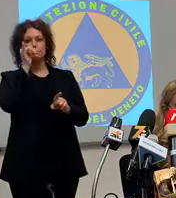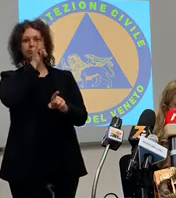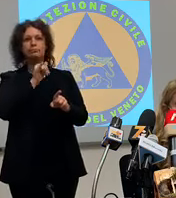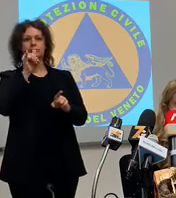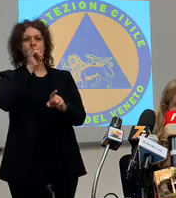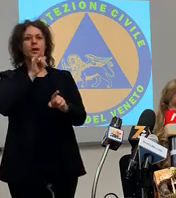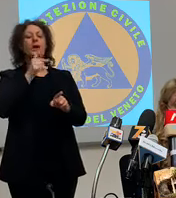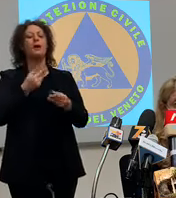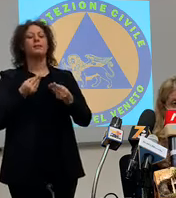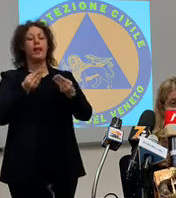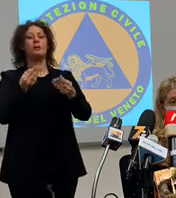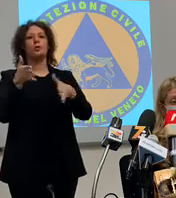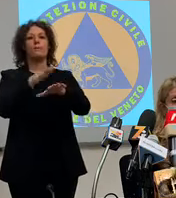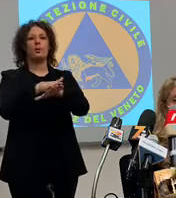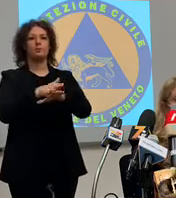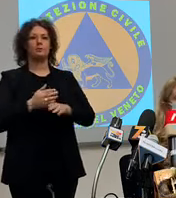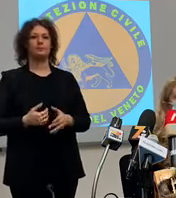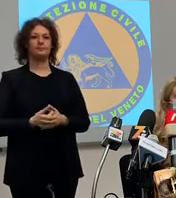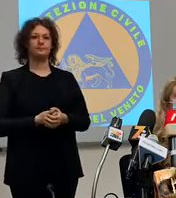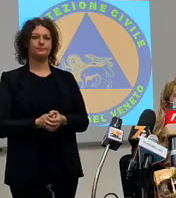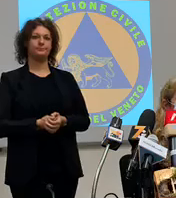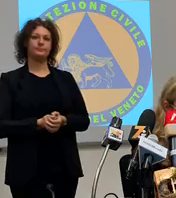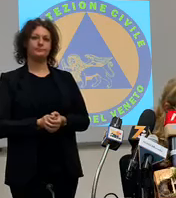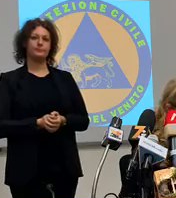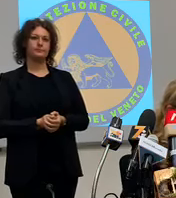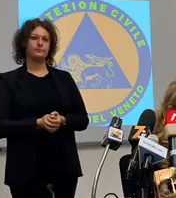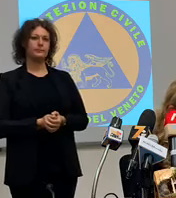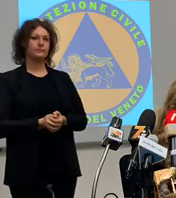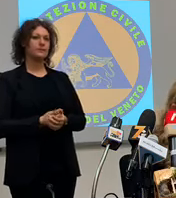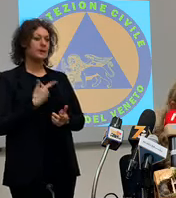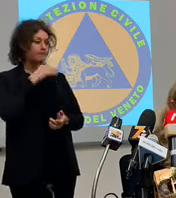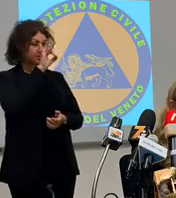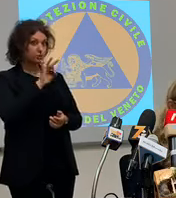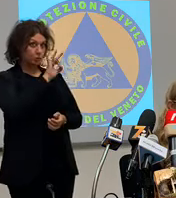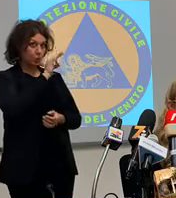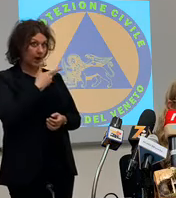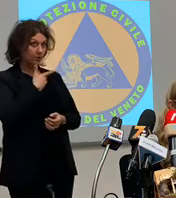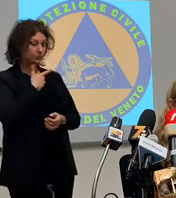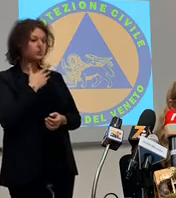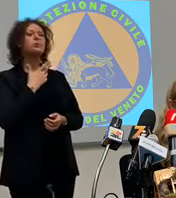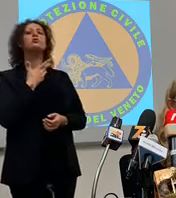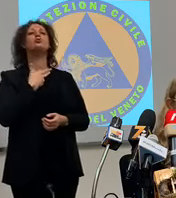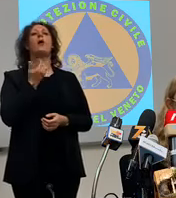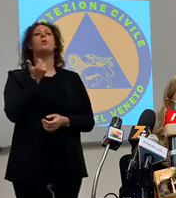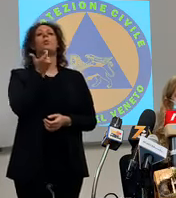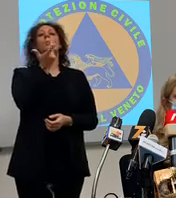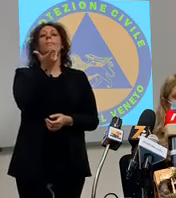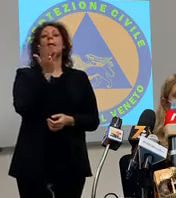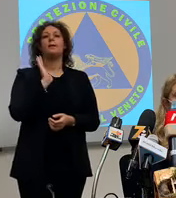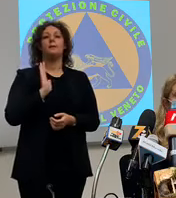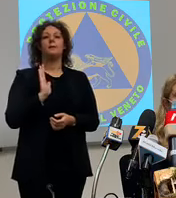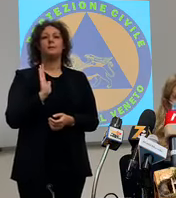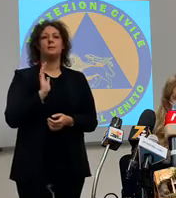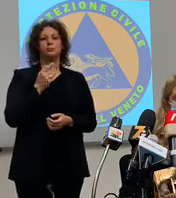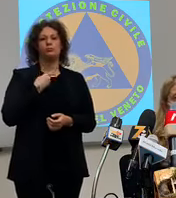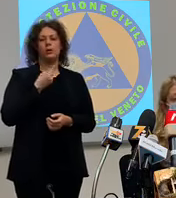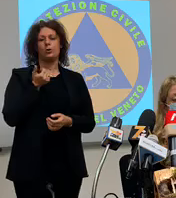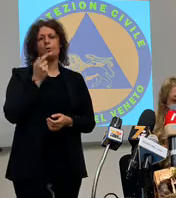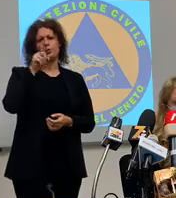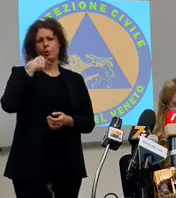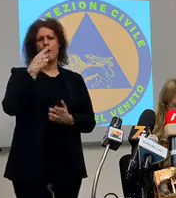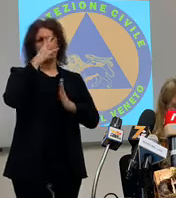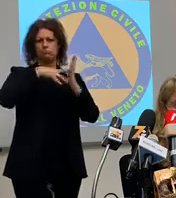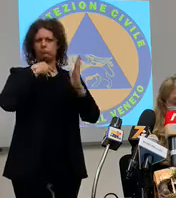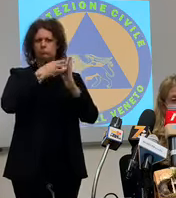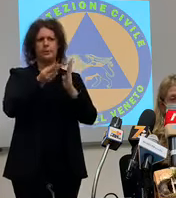cause di morte quindi ci sono dei numeri ci sono dei numeri qua nel vi